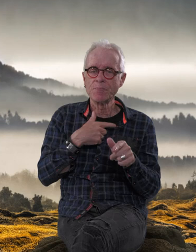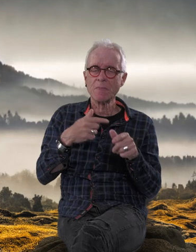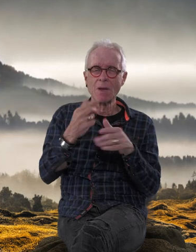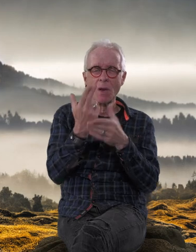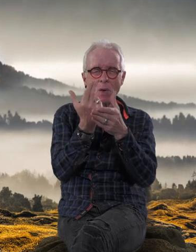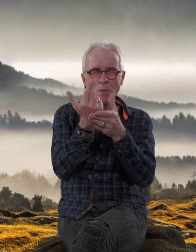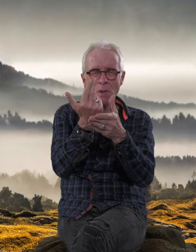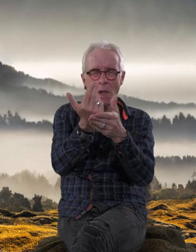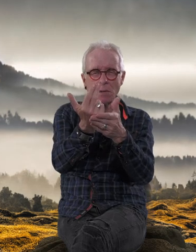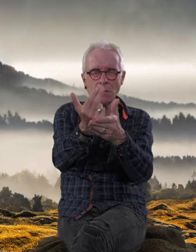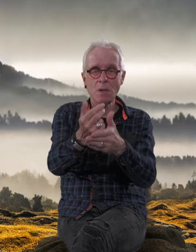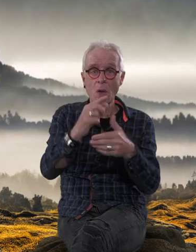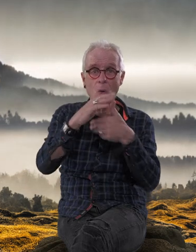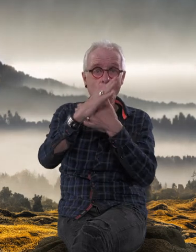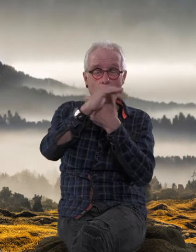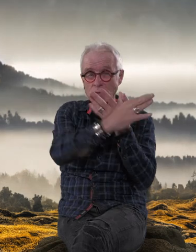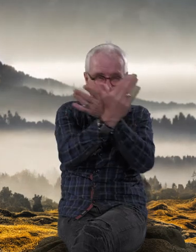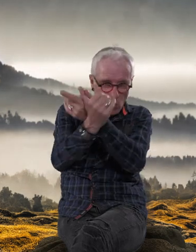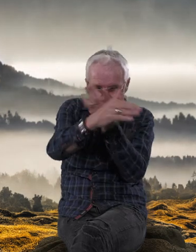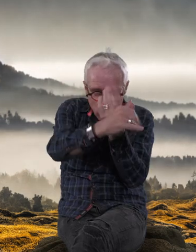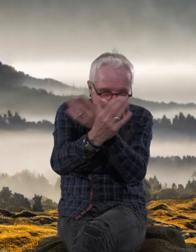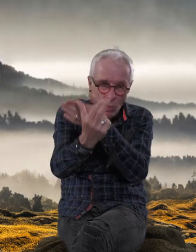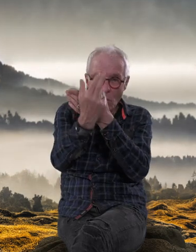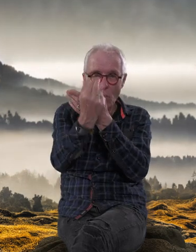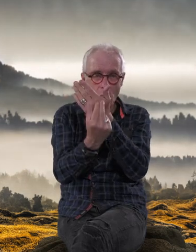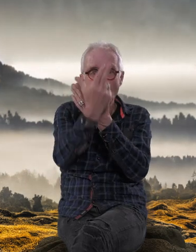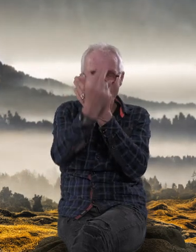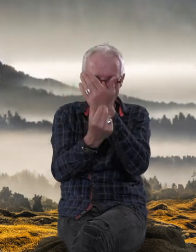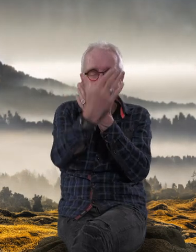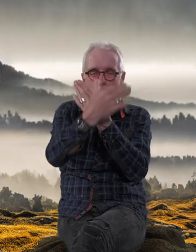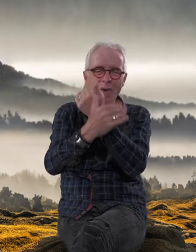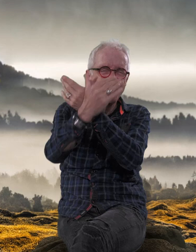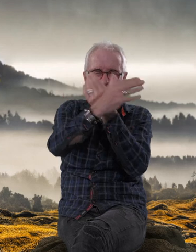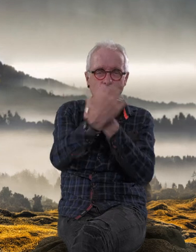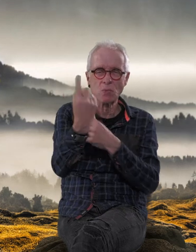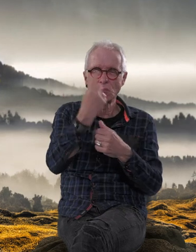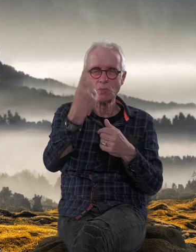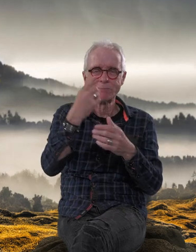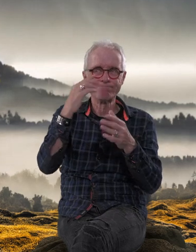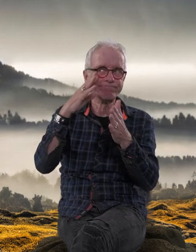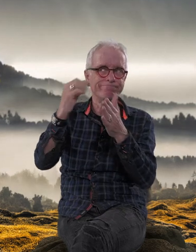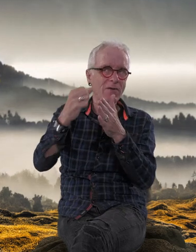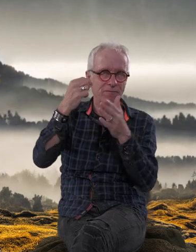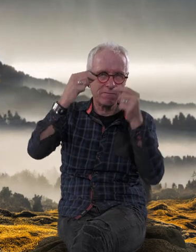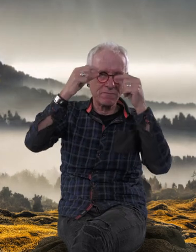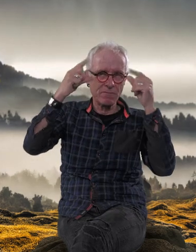brûlait devant lui, des oiseaux en voltant la cachaient par intervalles. Mais toujours, il apercevait les prunelles